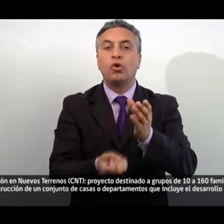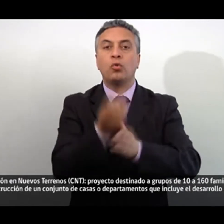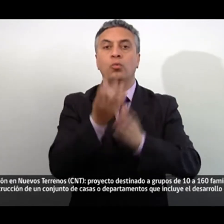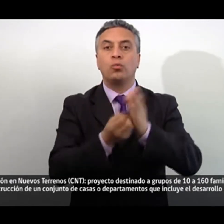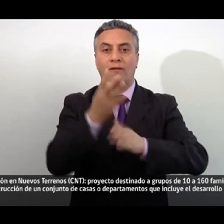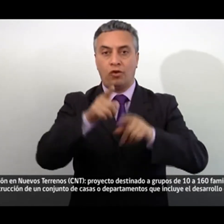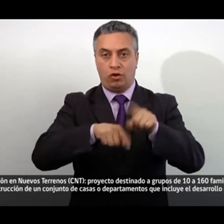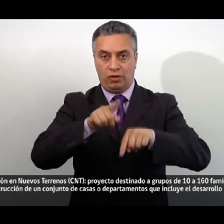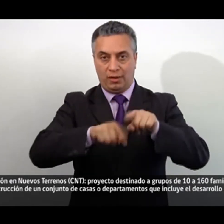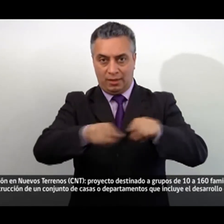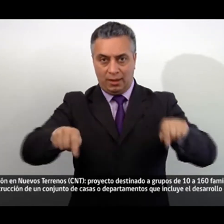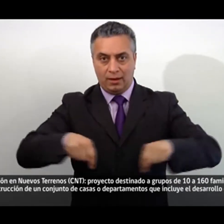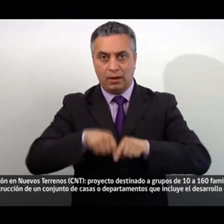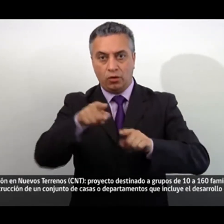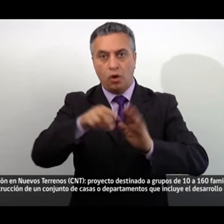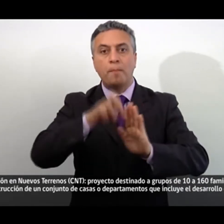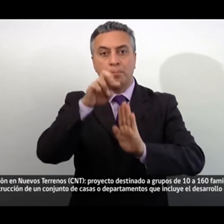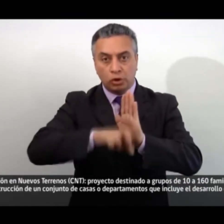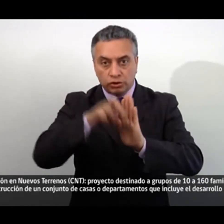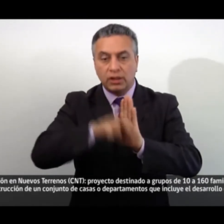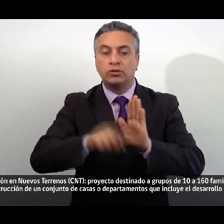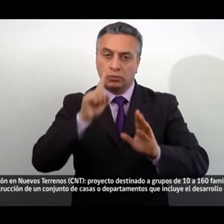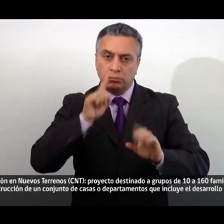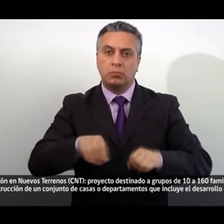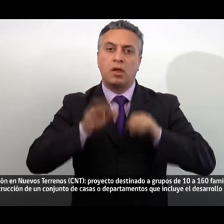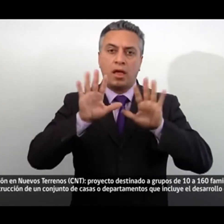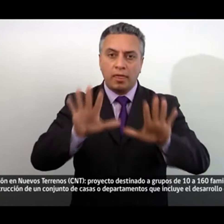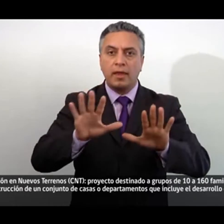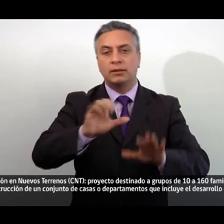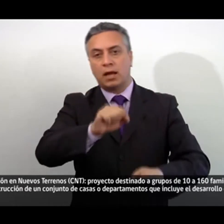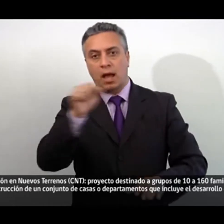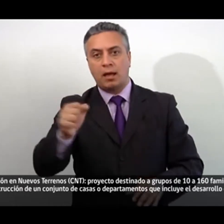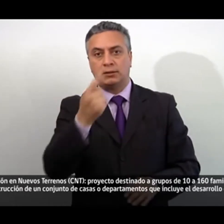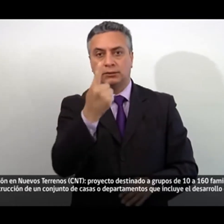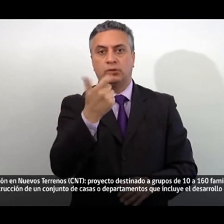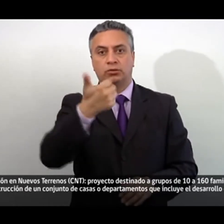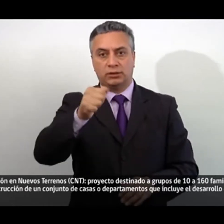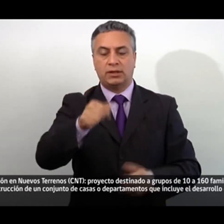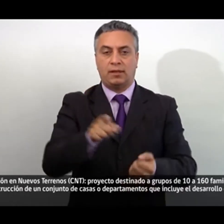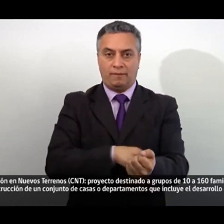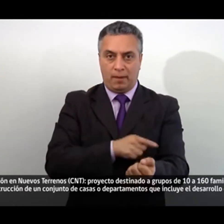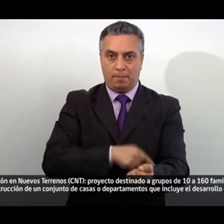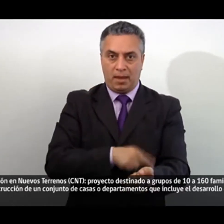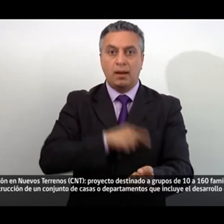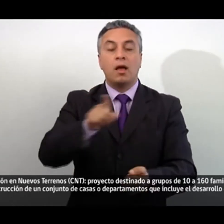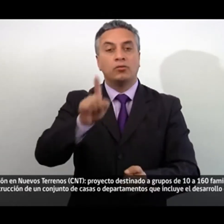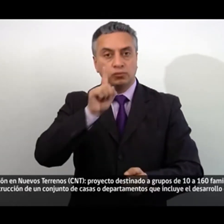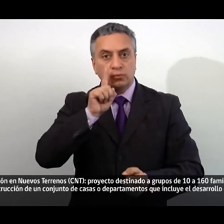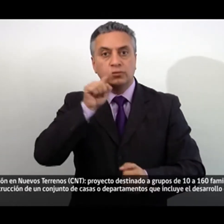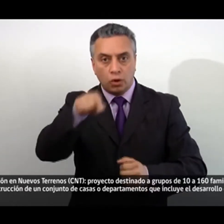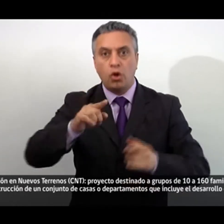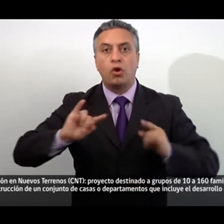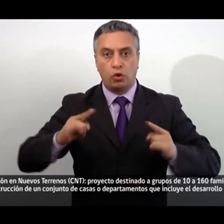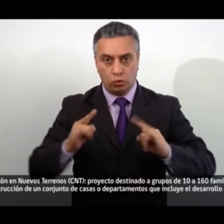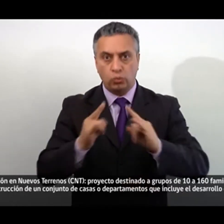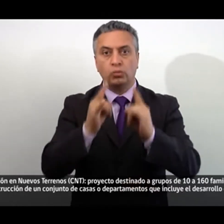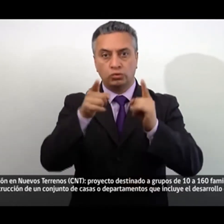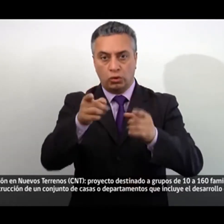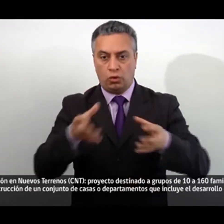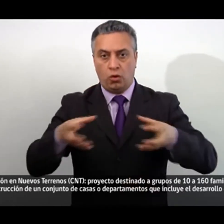Construcción en nuevos terrenos. Proyecto destinado a grupos de 10 a 160 familias. Consiste en la construcción de